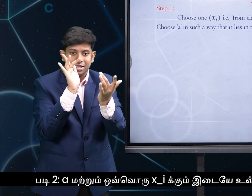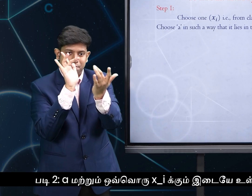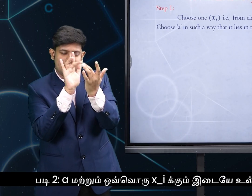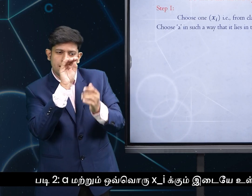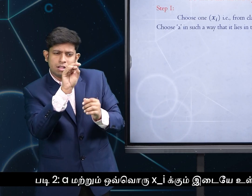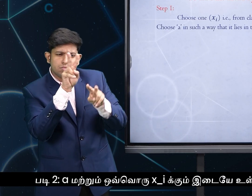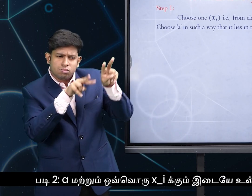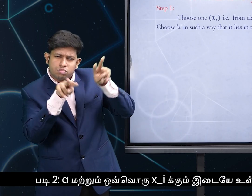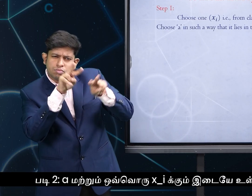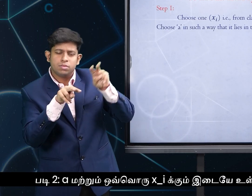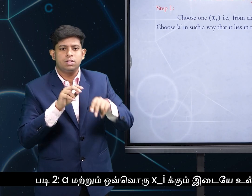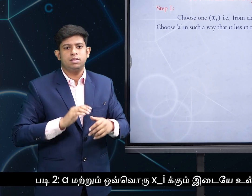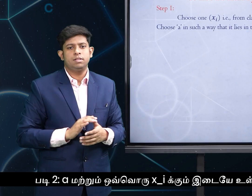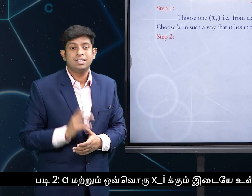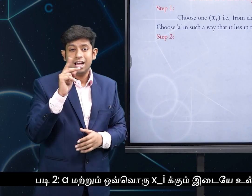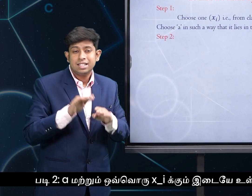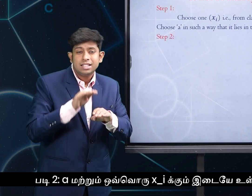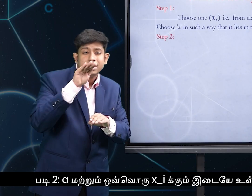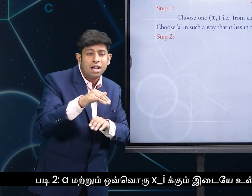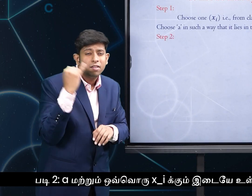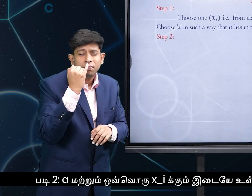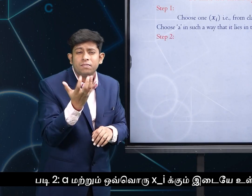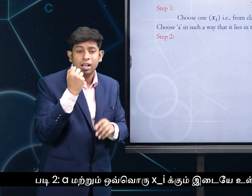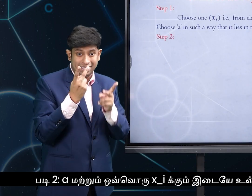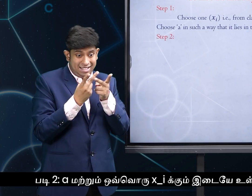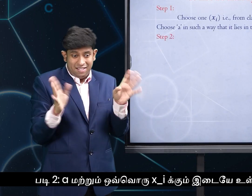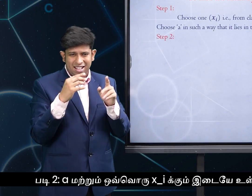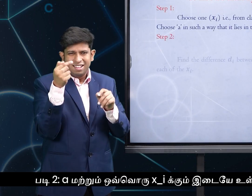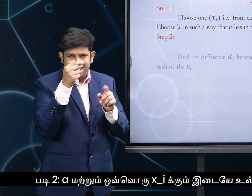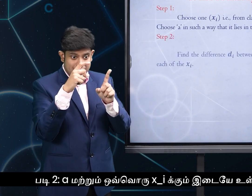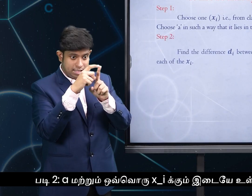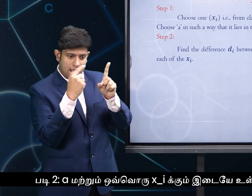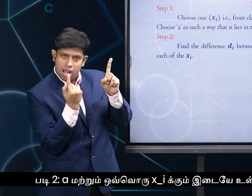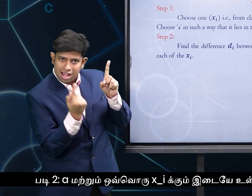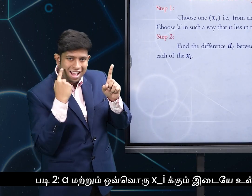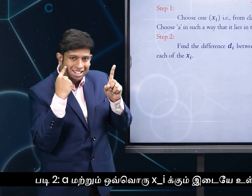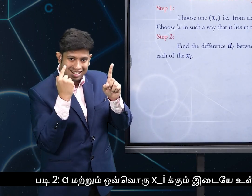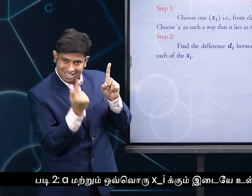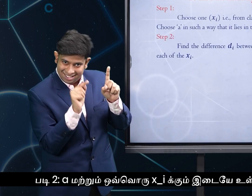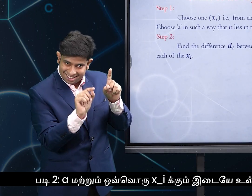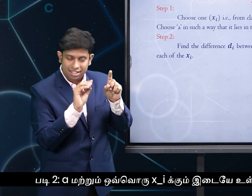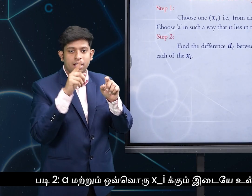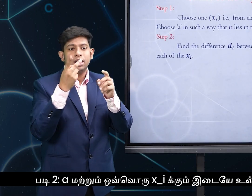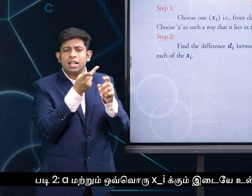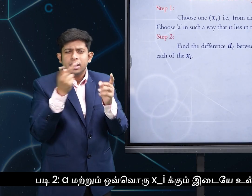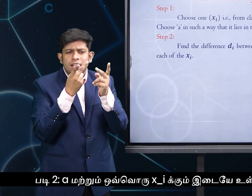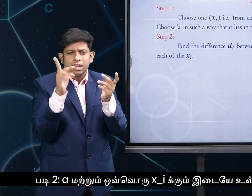படி 2. A மற்றும் ஒவ்வொரு X கீழ்க்கோடு Iக்கும் இடையே உள்ள D கீழ்க்கோடு I